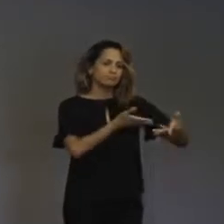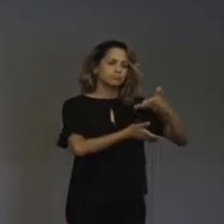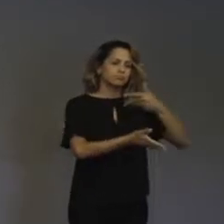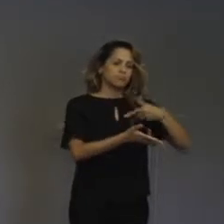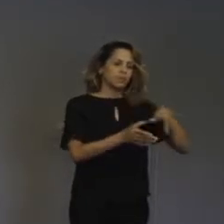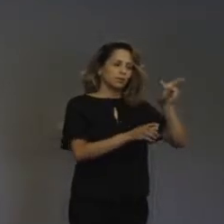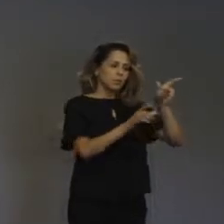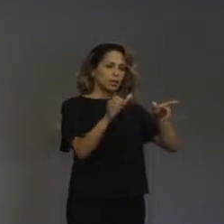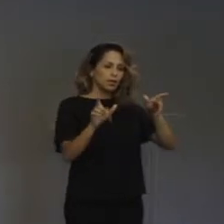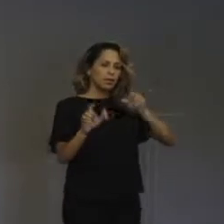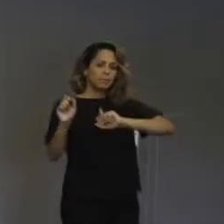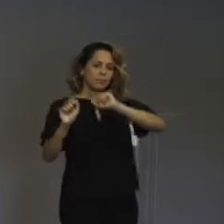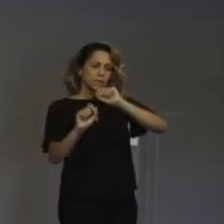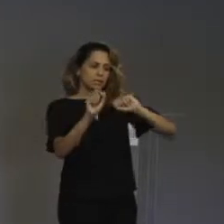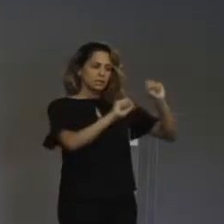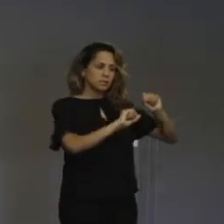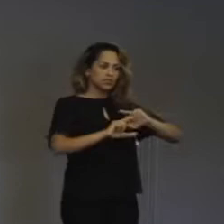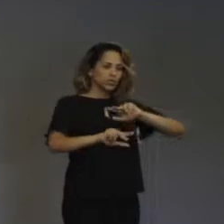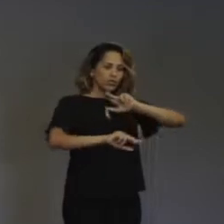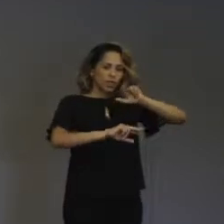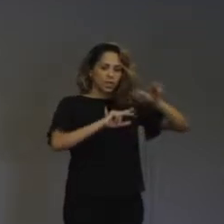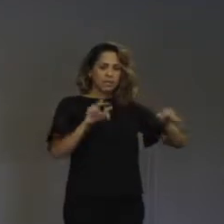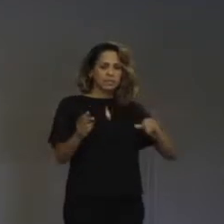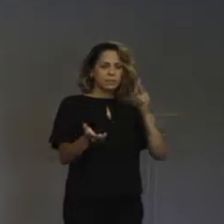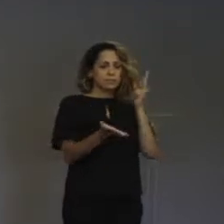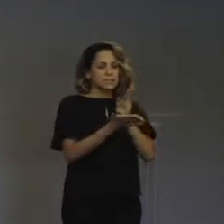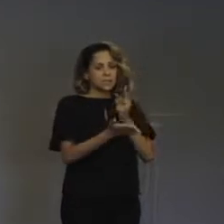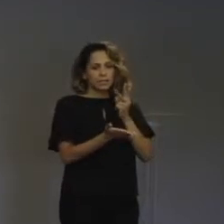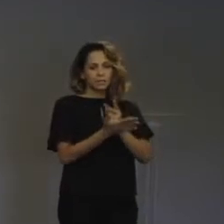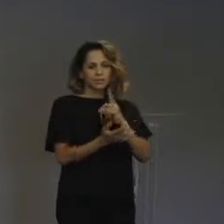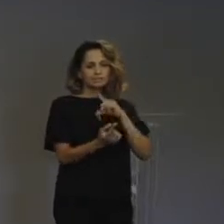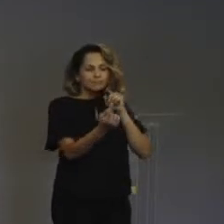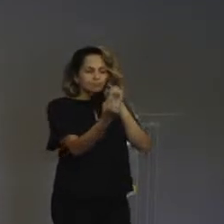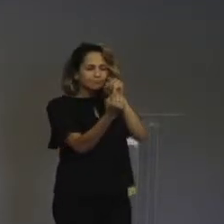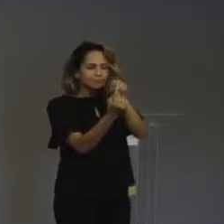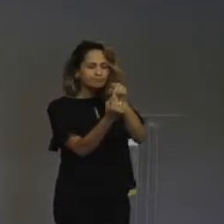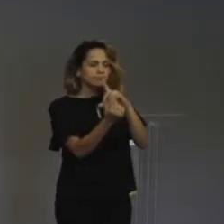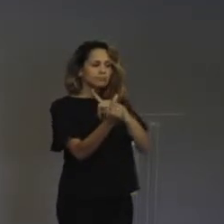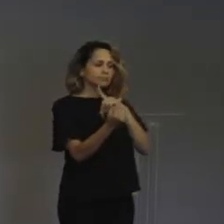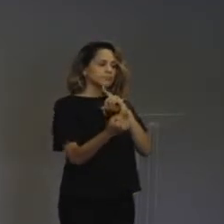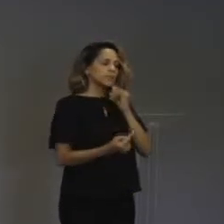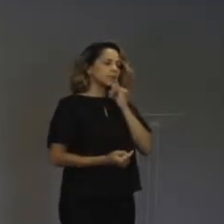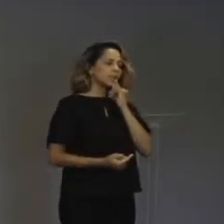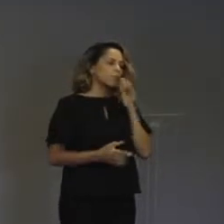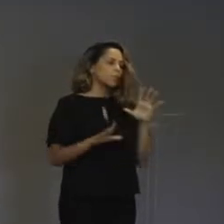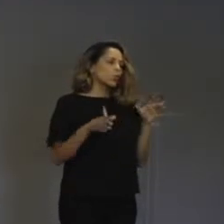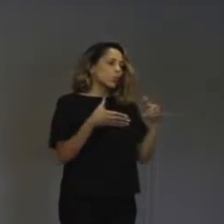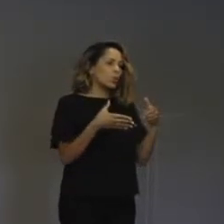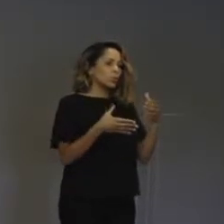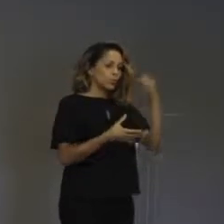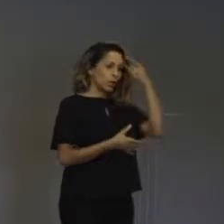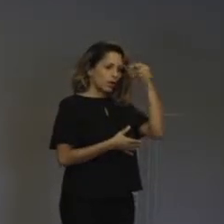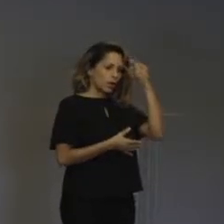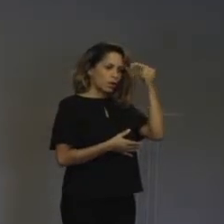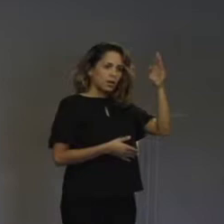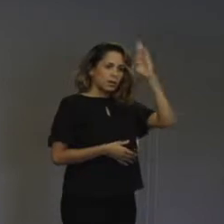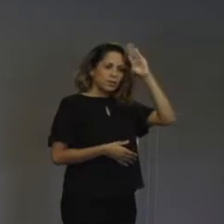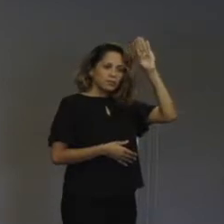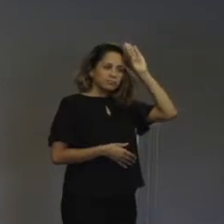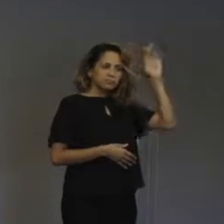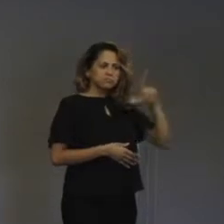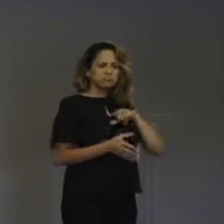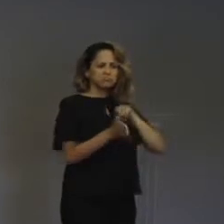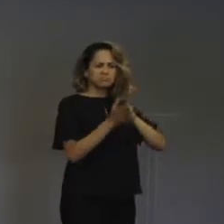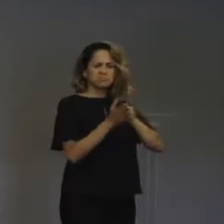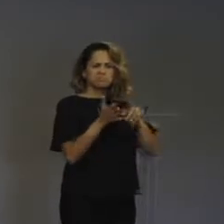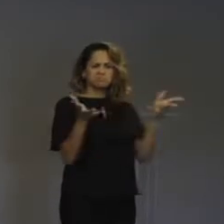diferentes dimensões, mas que estão na pontinha dessa curva de Gauss, né? Então, aquela turma da academia que, de fato, tem estudos poderosos para